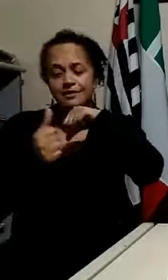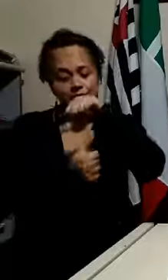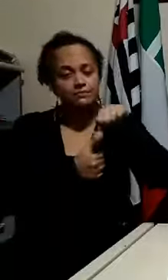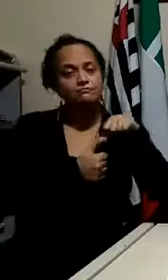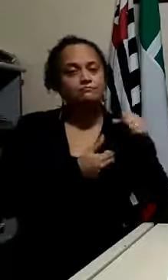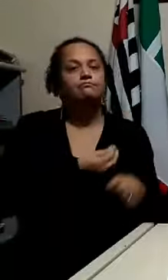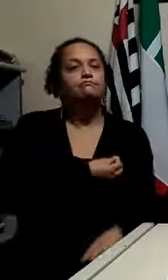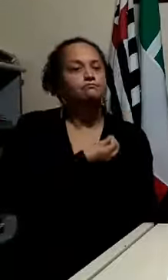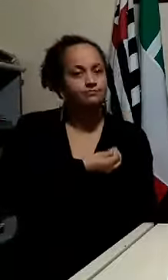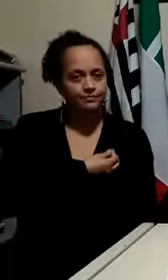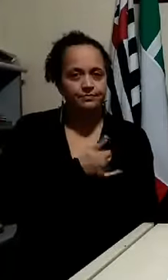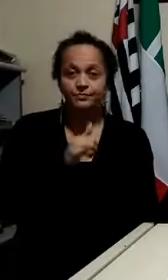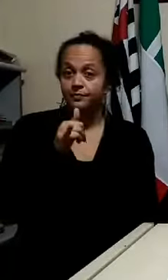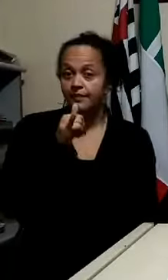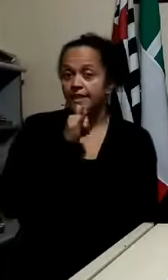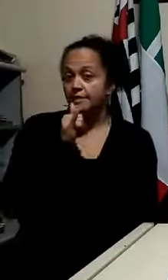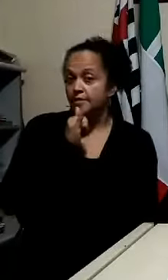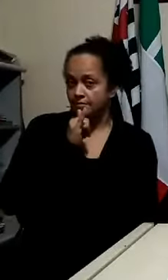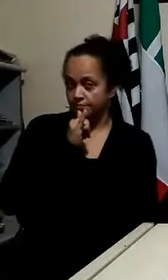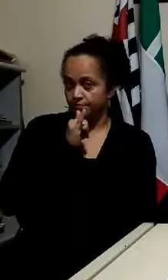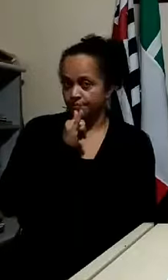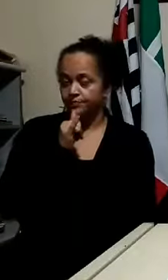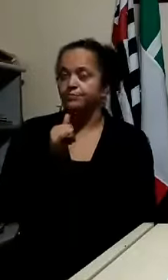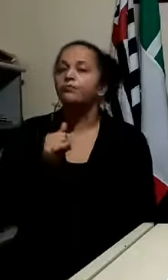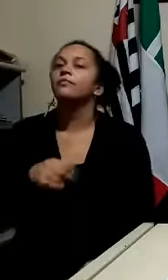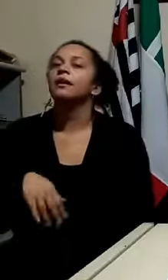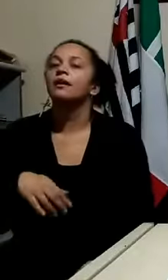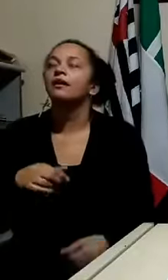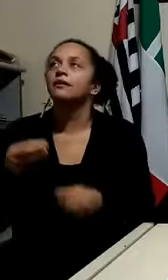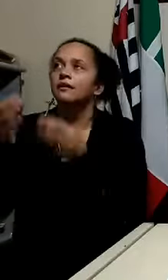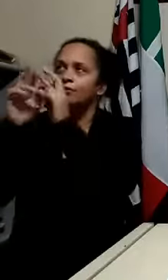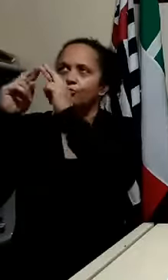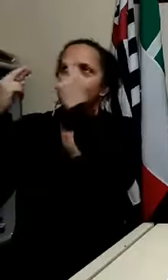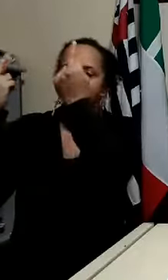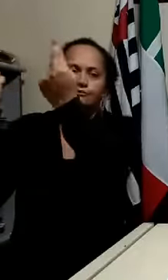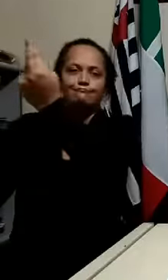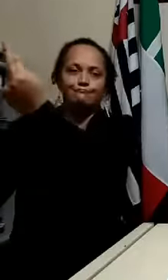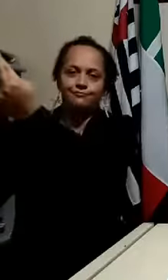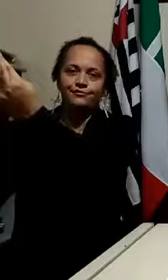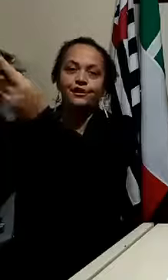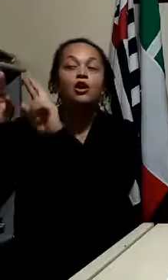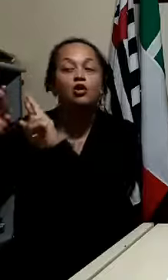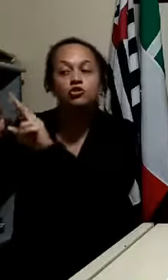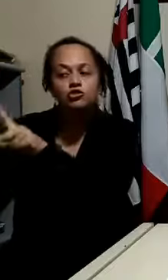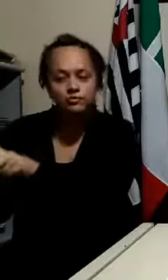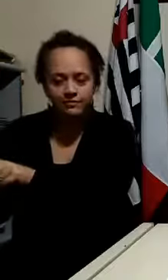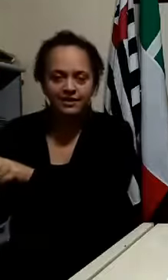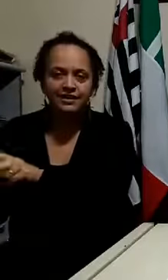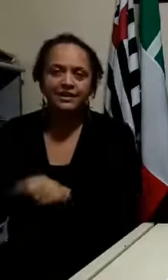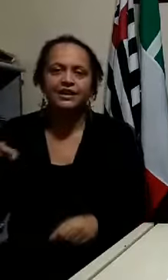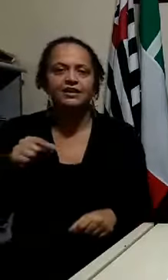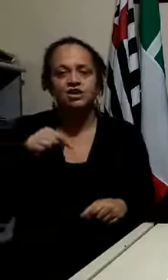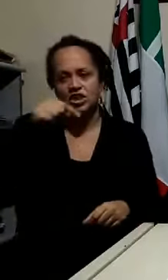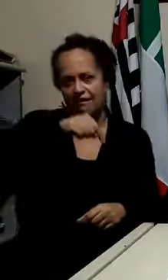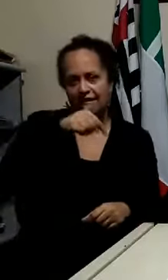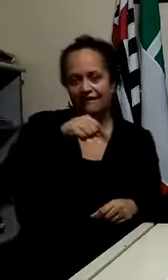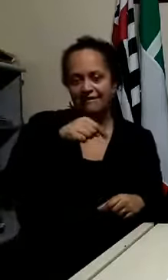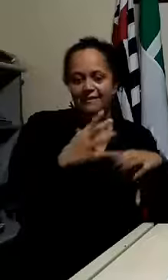os valores do reino de Deus são muito diferentes dos valores de vida desse